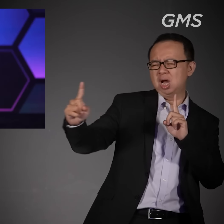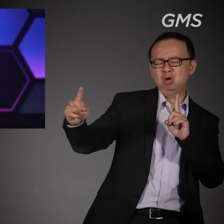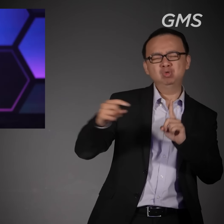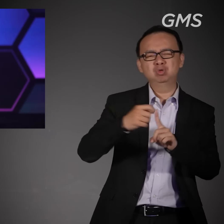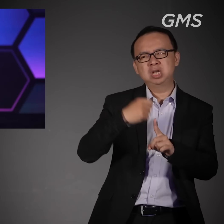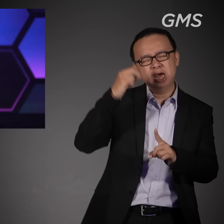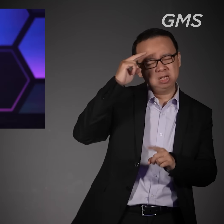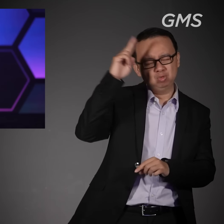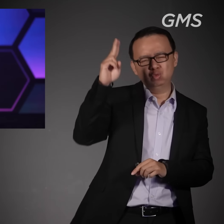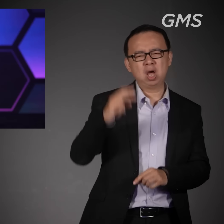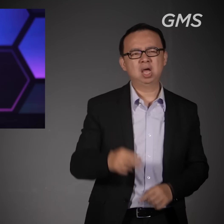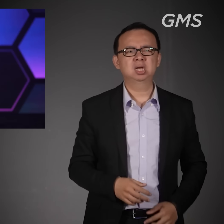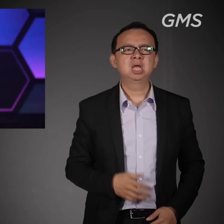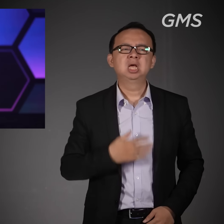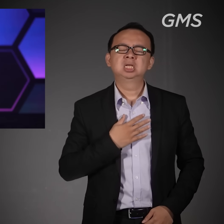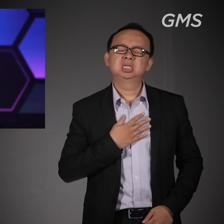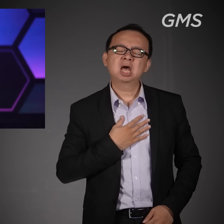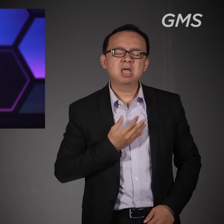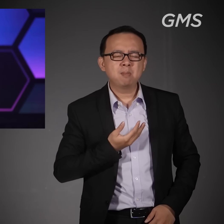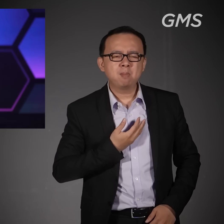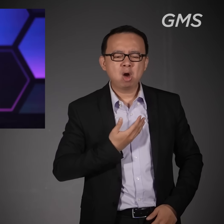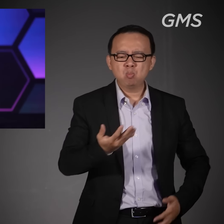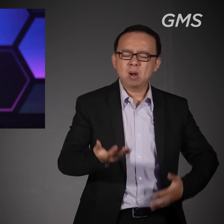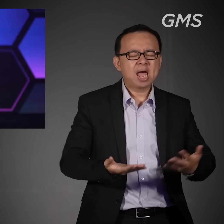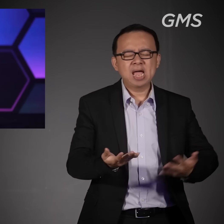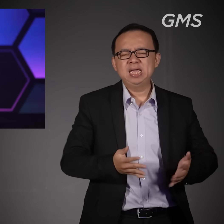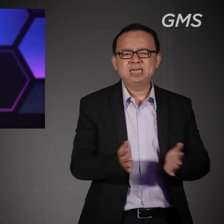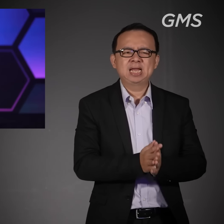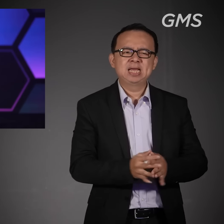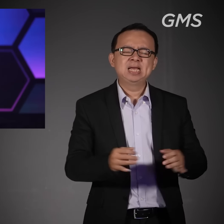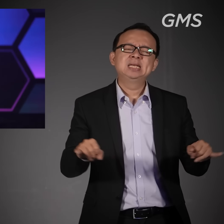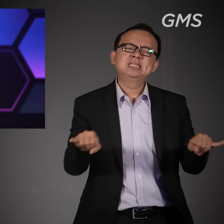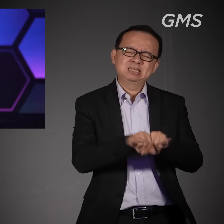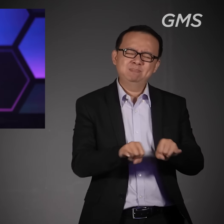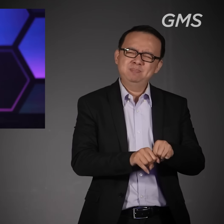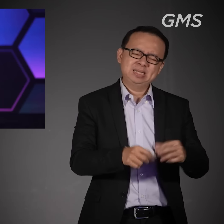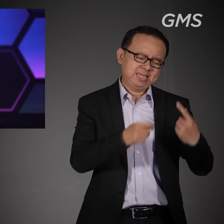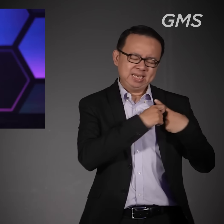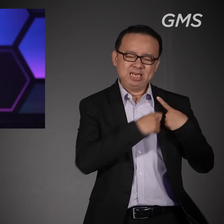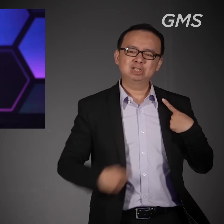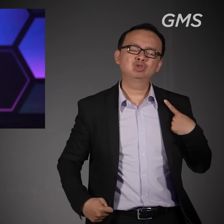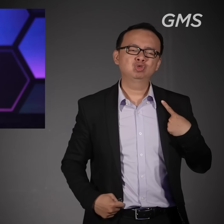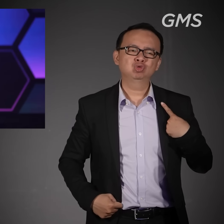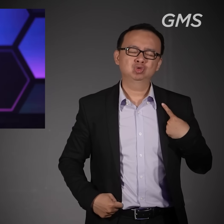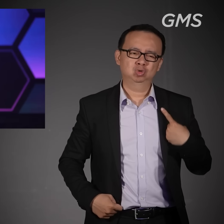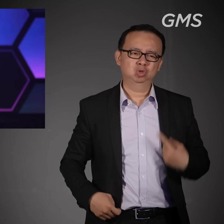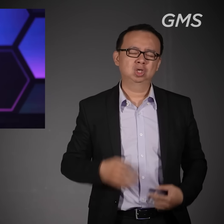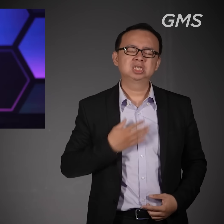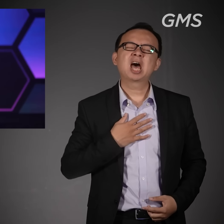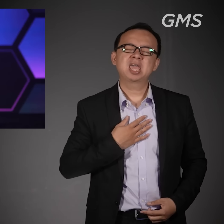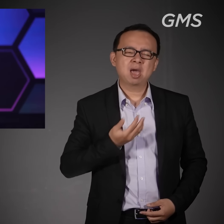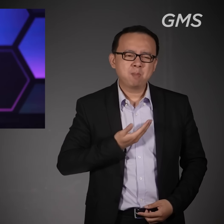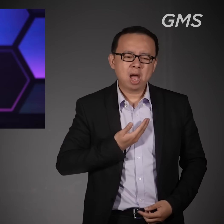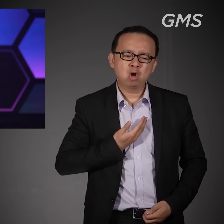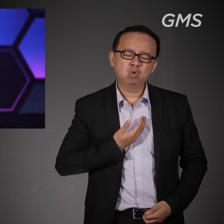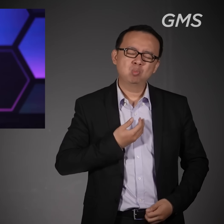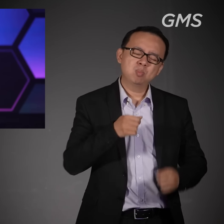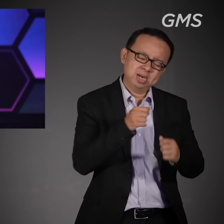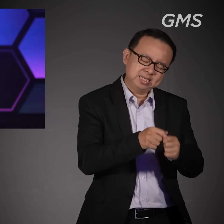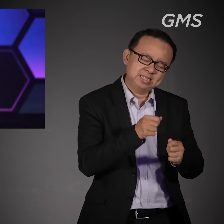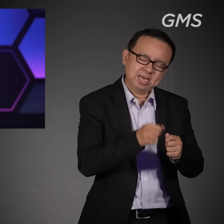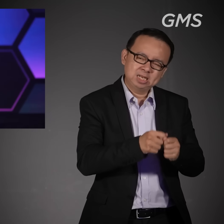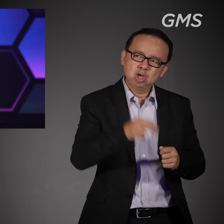seperti Kristus. Saya ingin untuk melayani Kristus. Saya ingin melakukan kehendaknya dan menyelesaikan pekerjaannya. Gak cukup saya